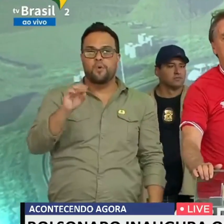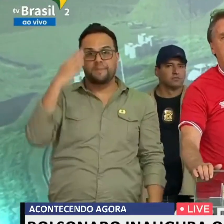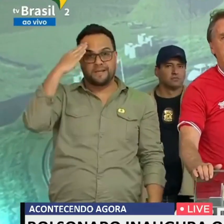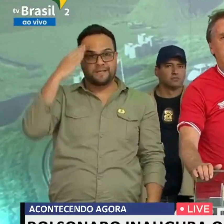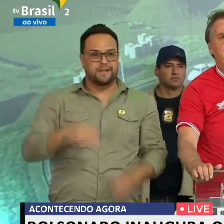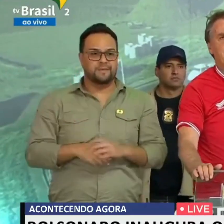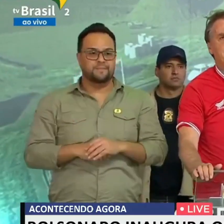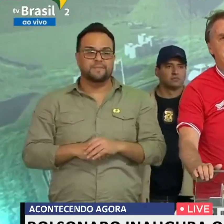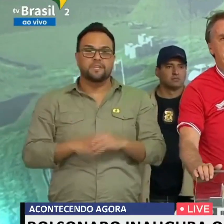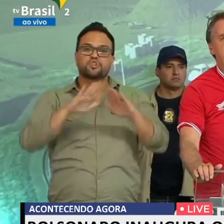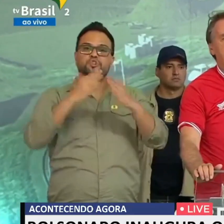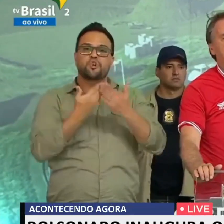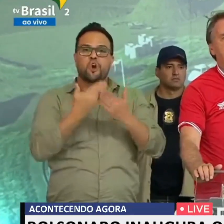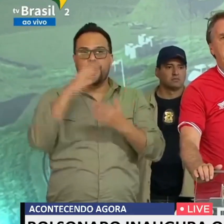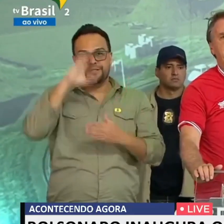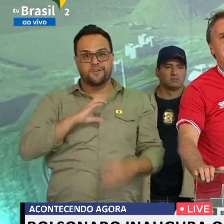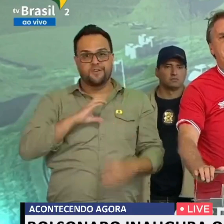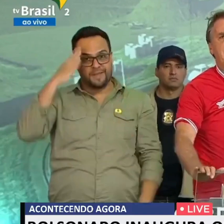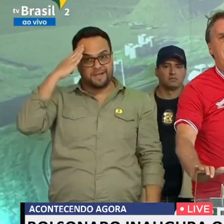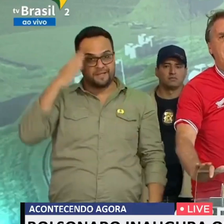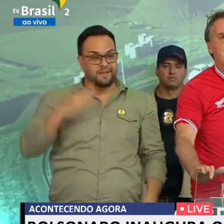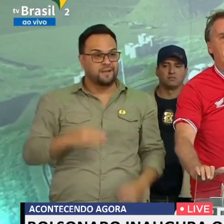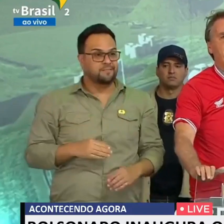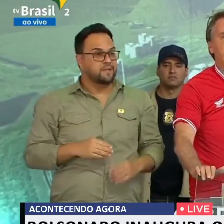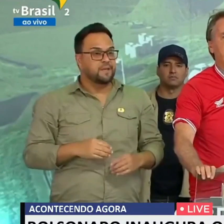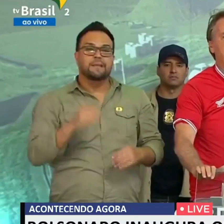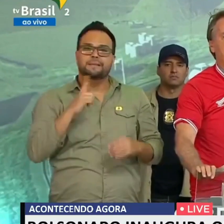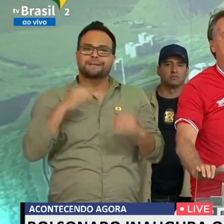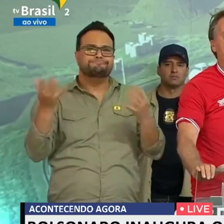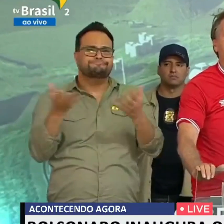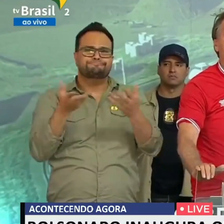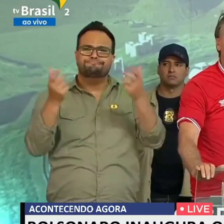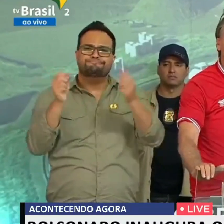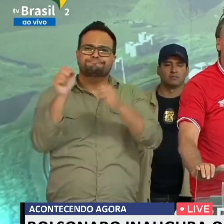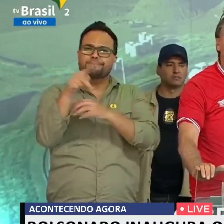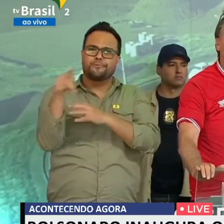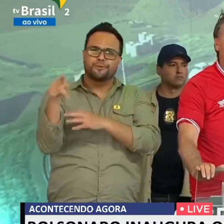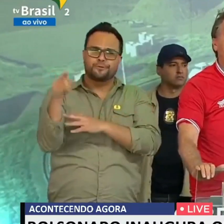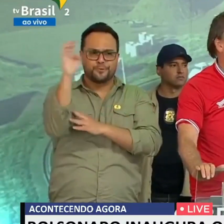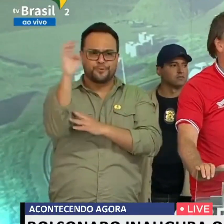escola Cívico-Militar. Temos excelentes professores no Brasil.